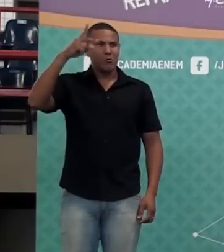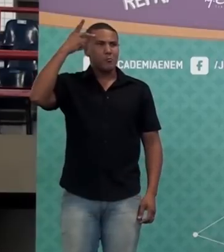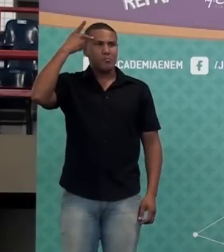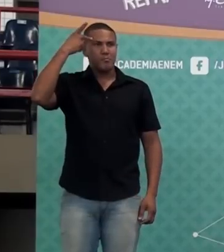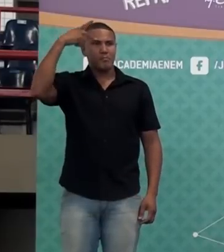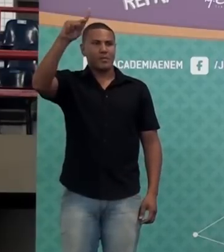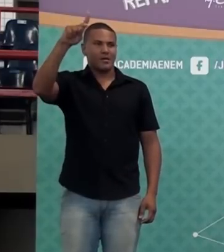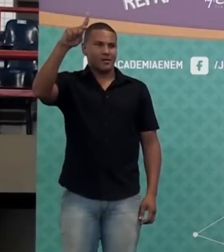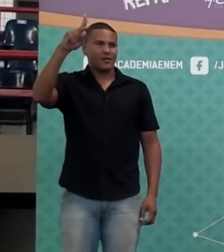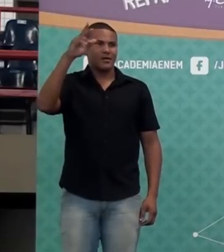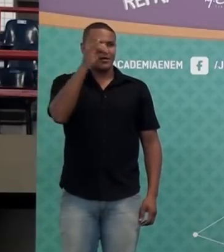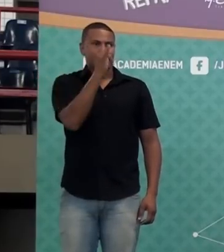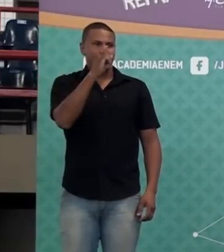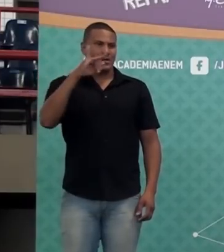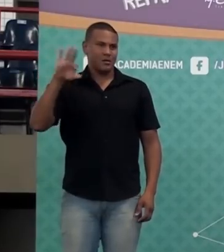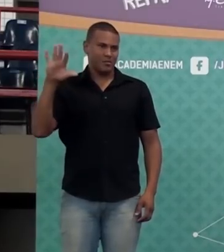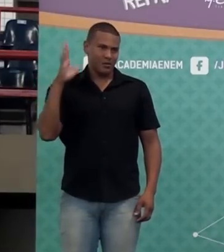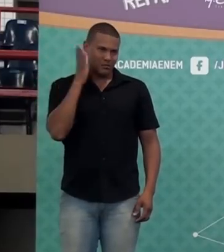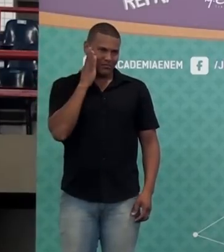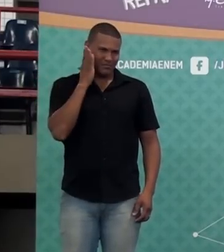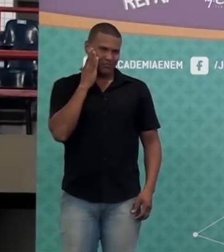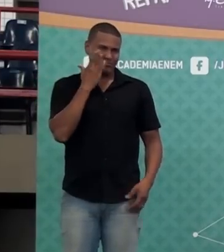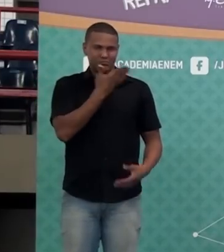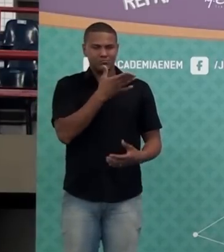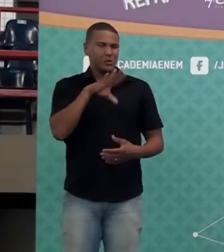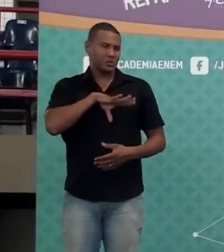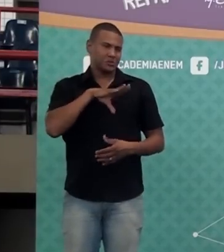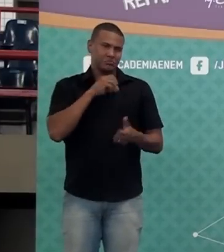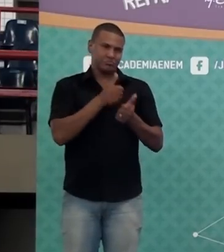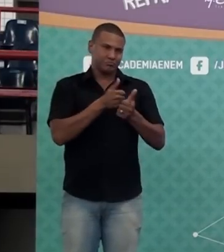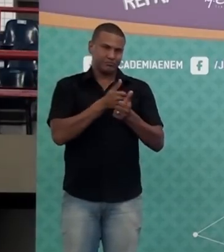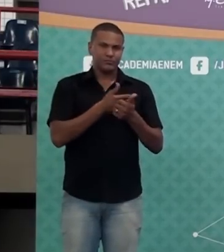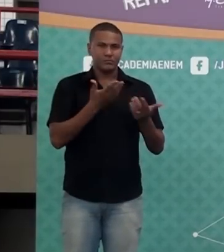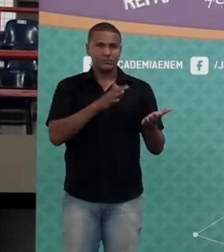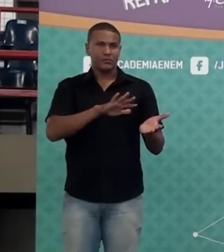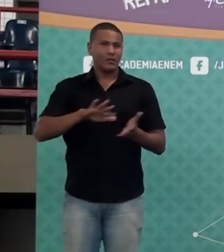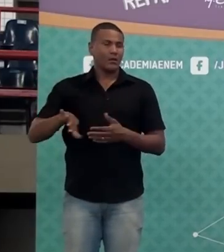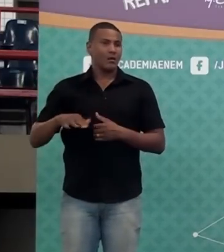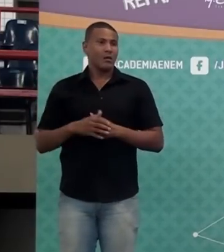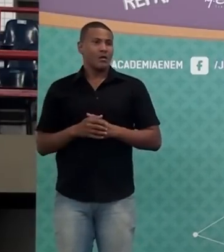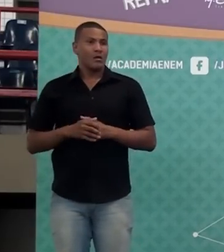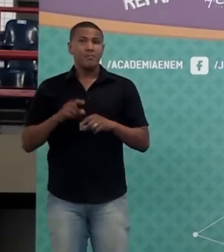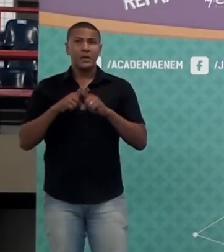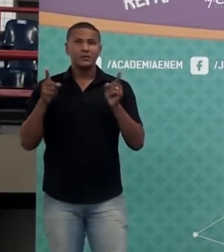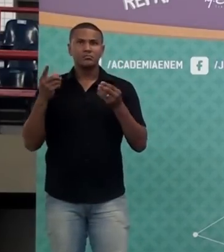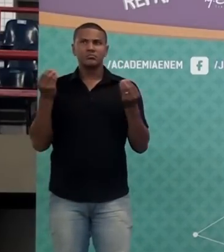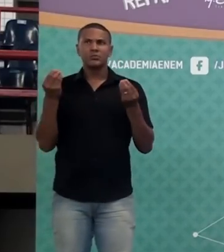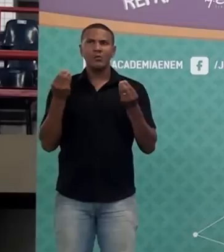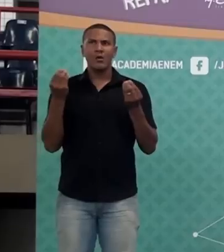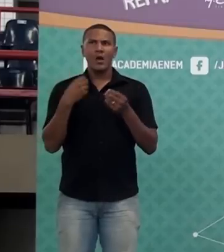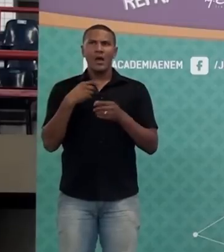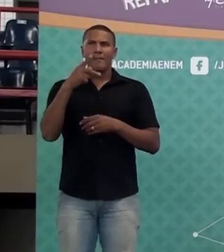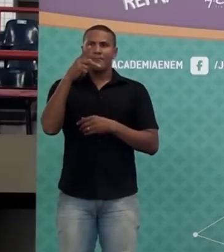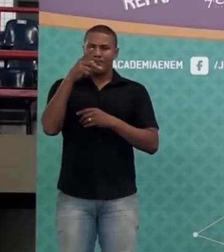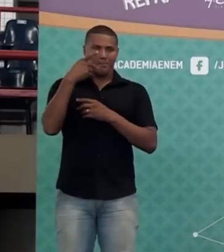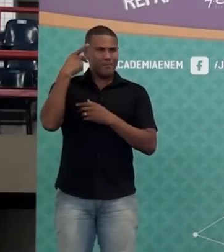mais acento. Como é que a gente descobre? Pelo contexto, tá certo? A